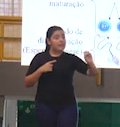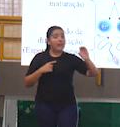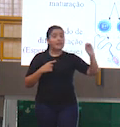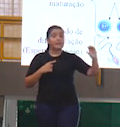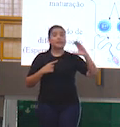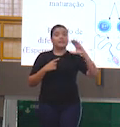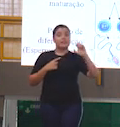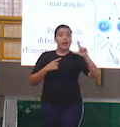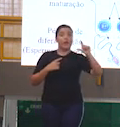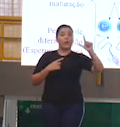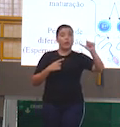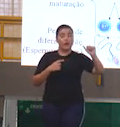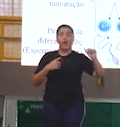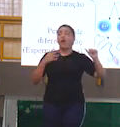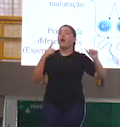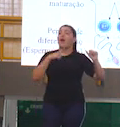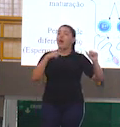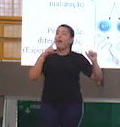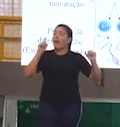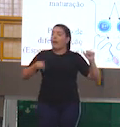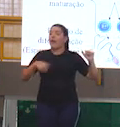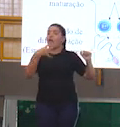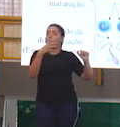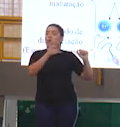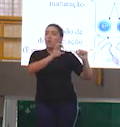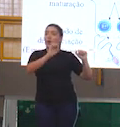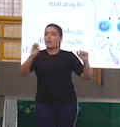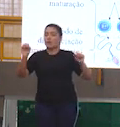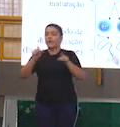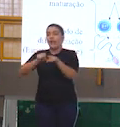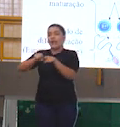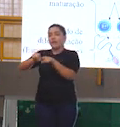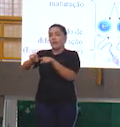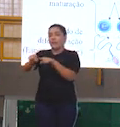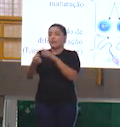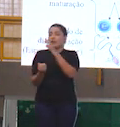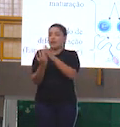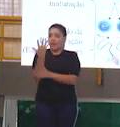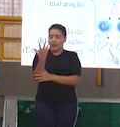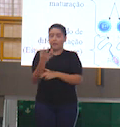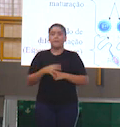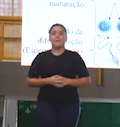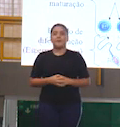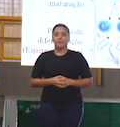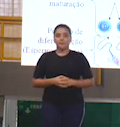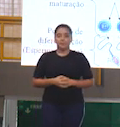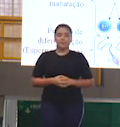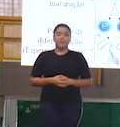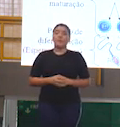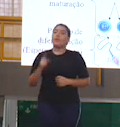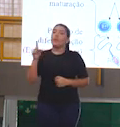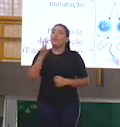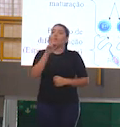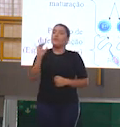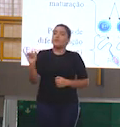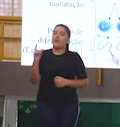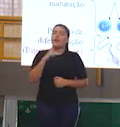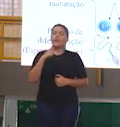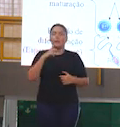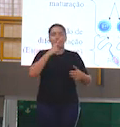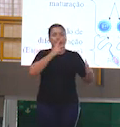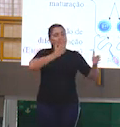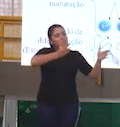germinativas, são 400 espermatozoides formados. Tá ok? Você vai ter uma fase